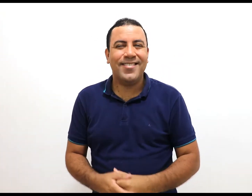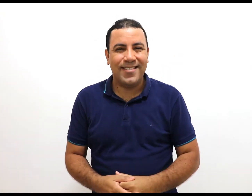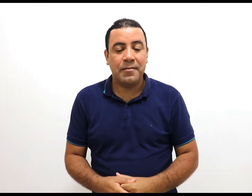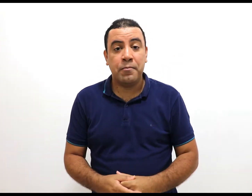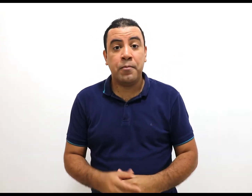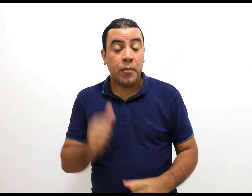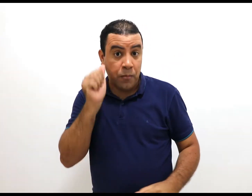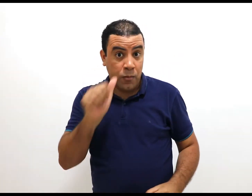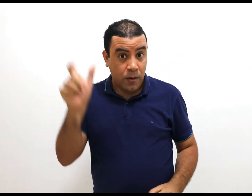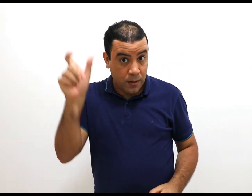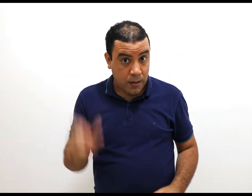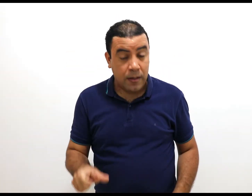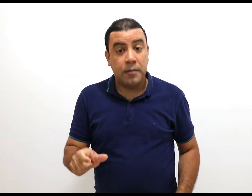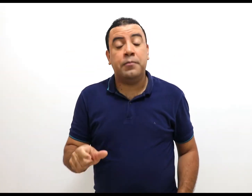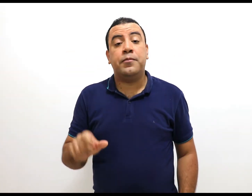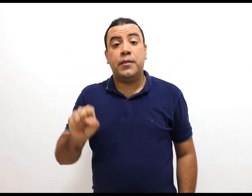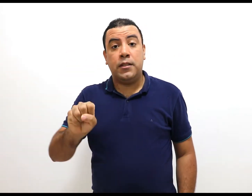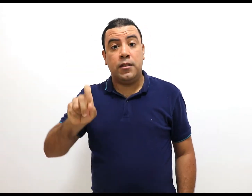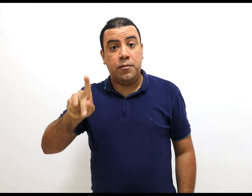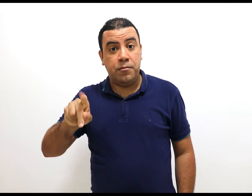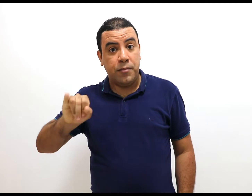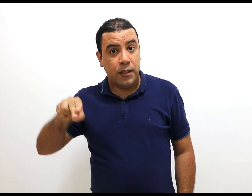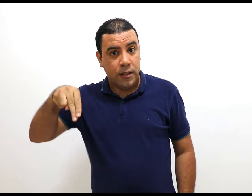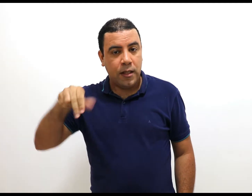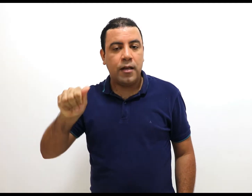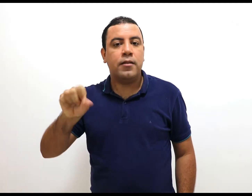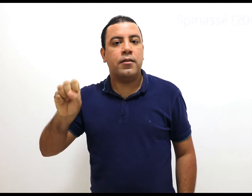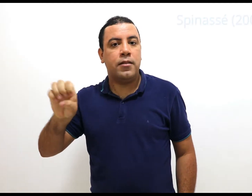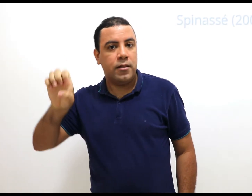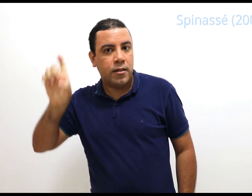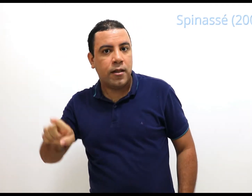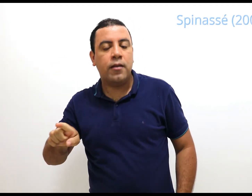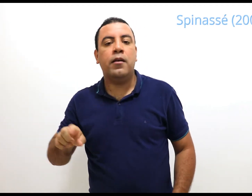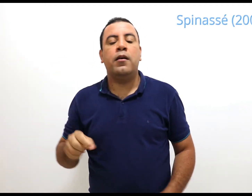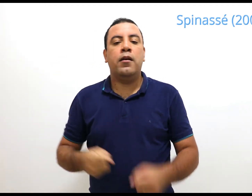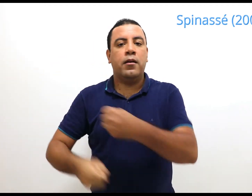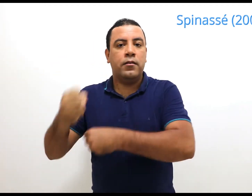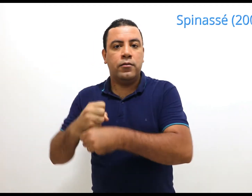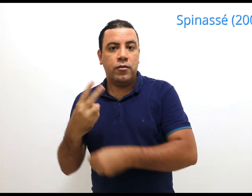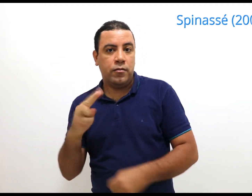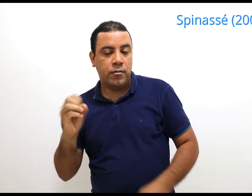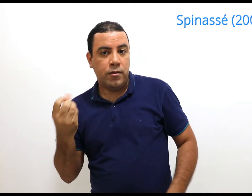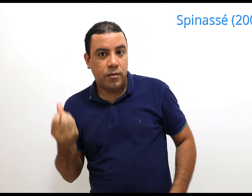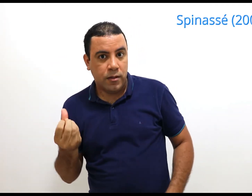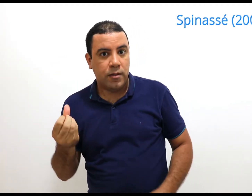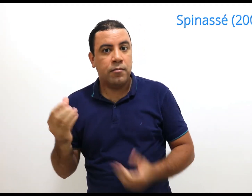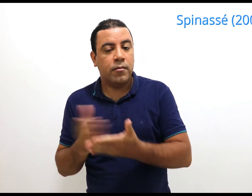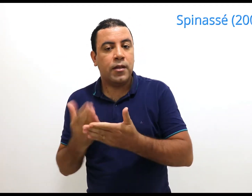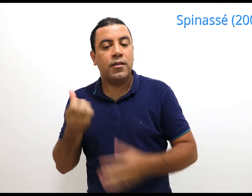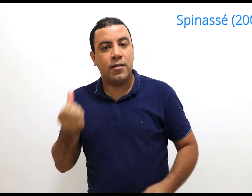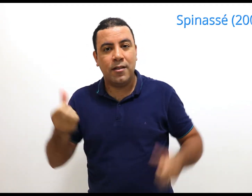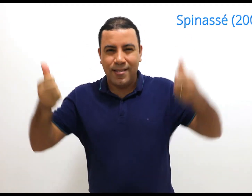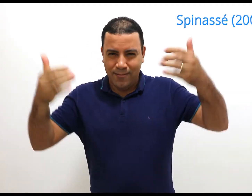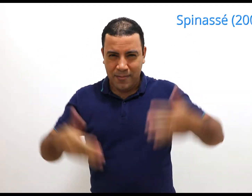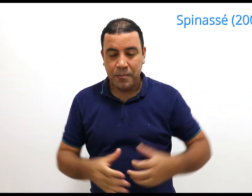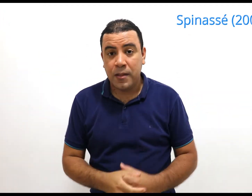de Spinacet, 2006, página 6, uma segunda língua é uma